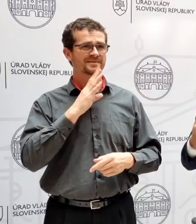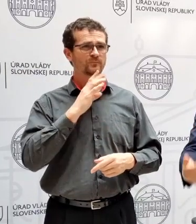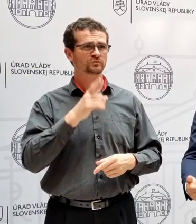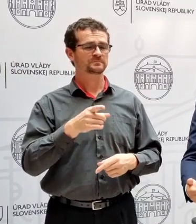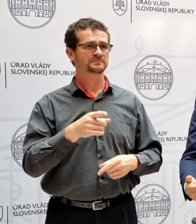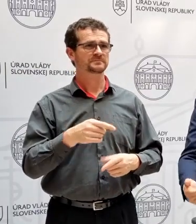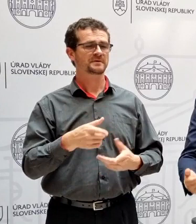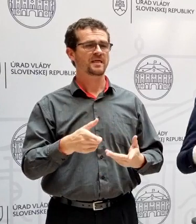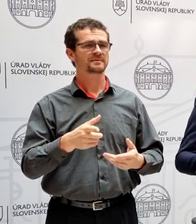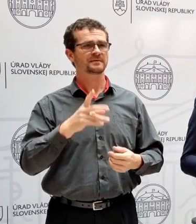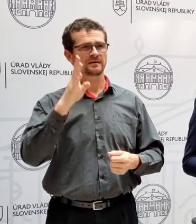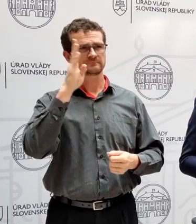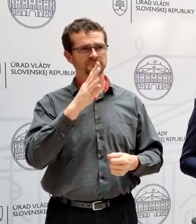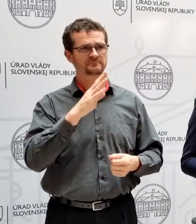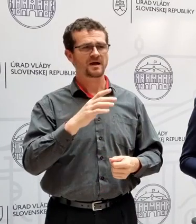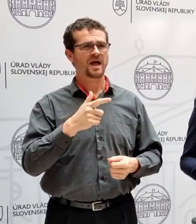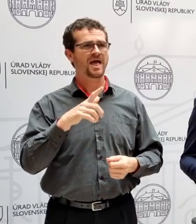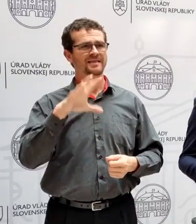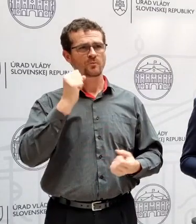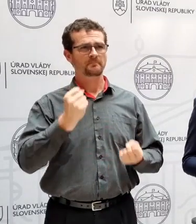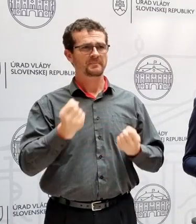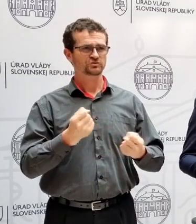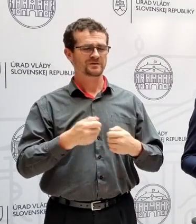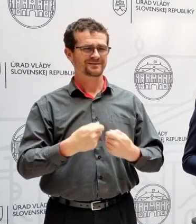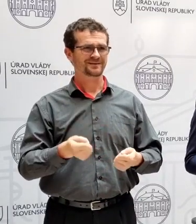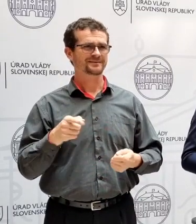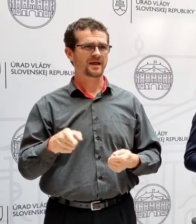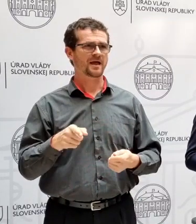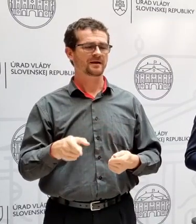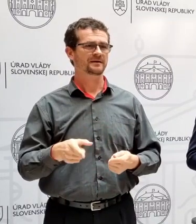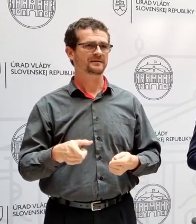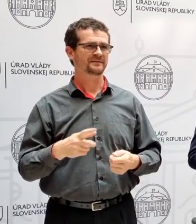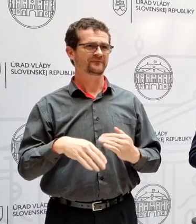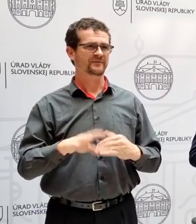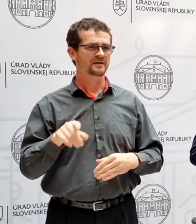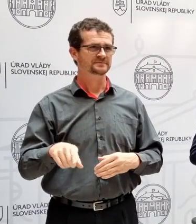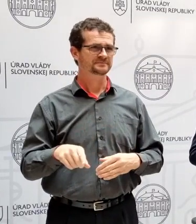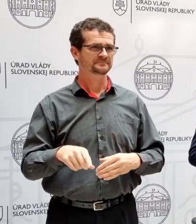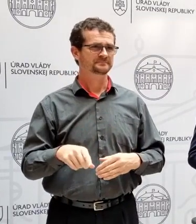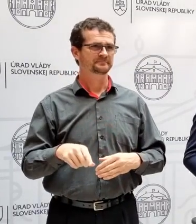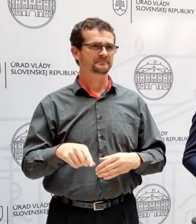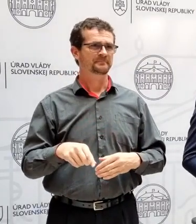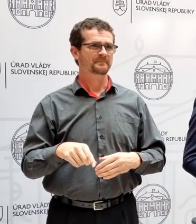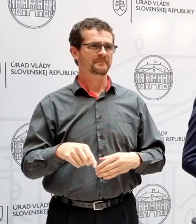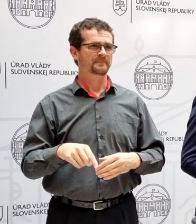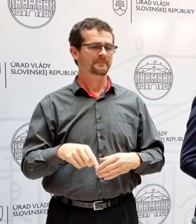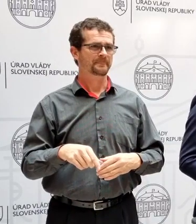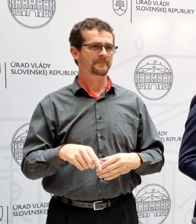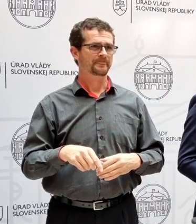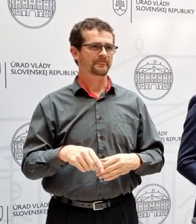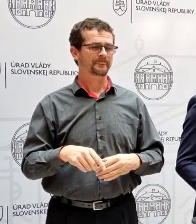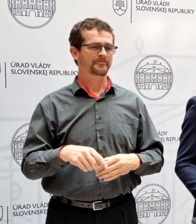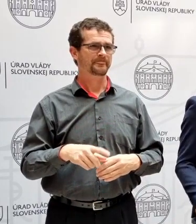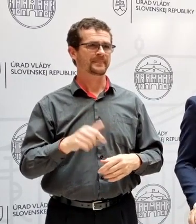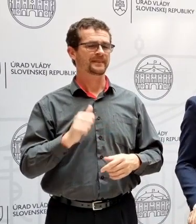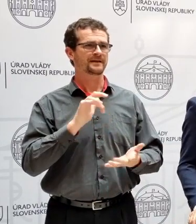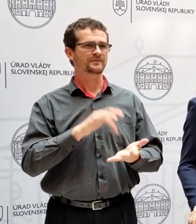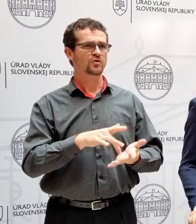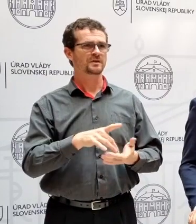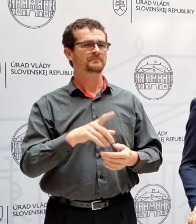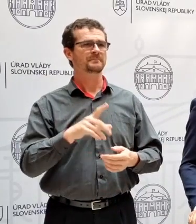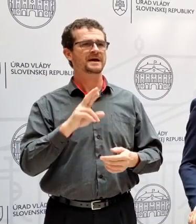len fachman, ale úplne neschopný manažer, lebo teda takých je viacero. A vôbec nechcem sa teda dotknúť